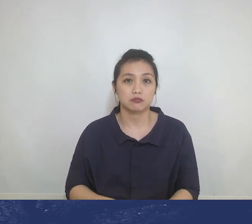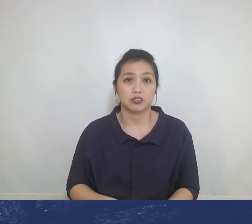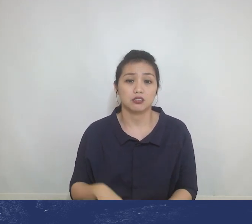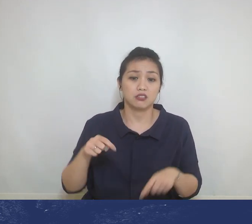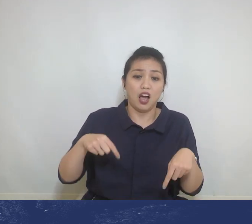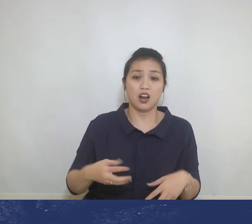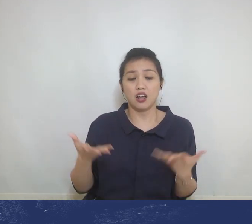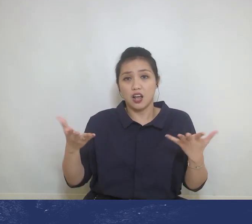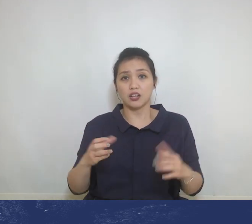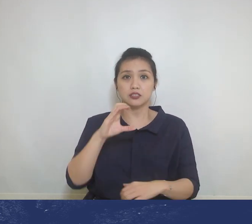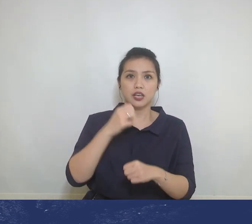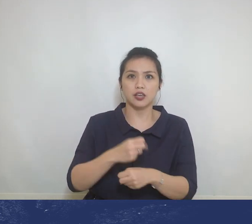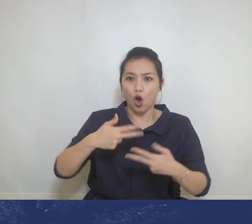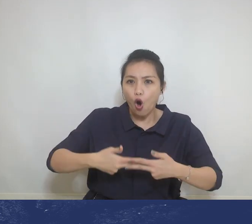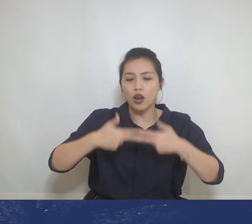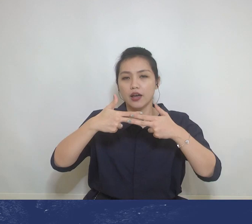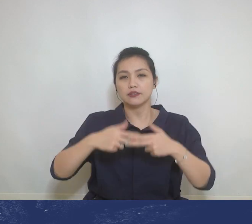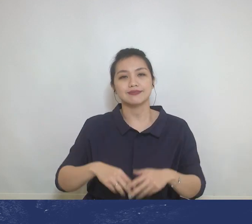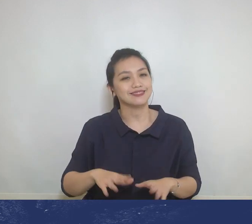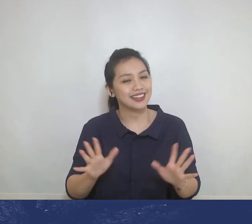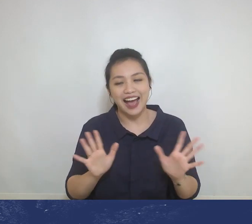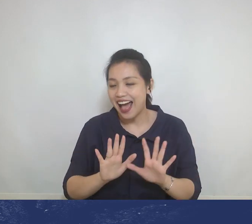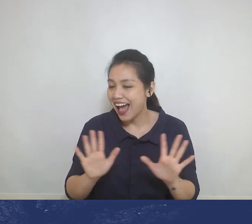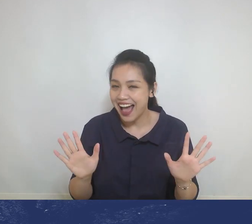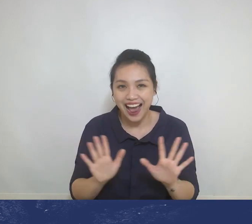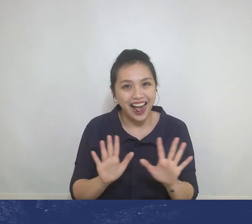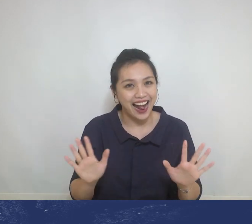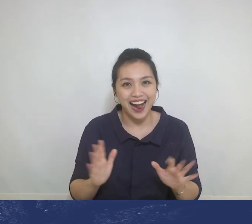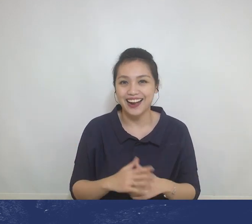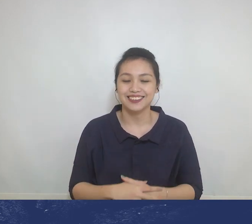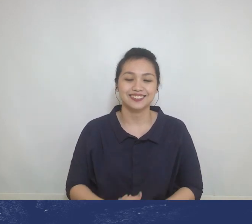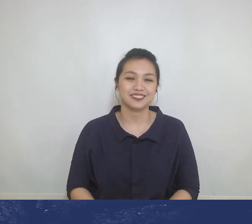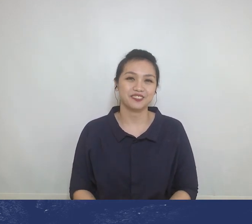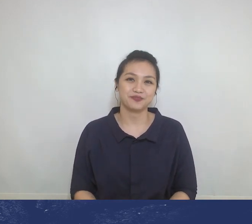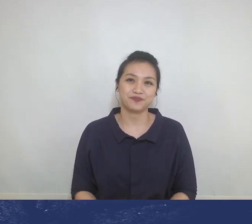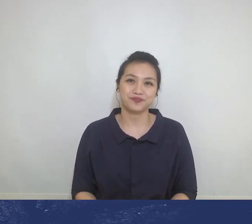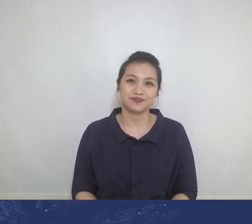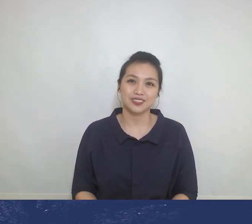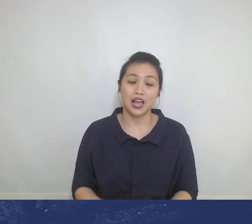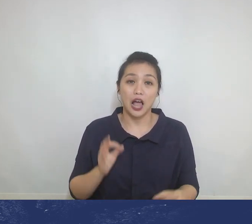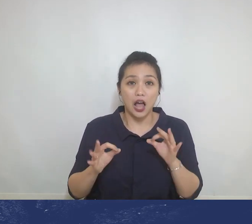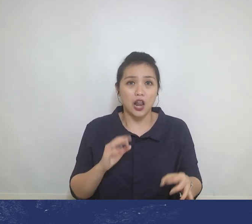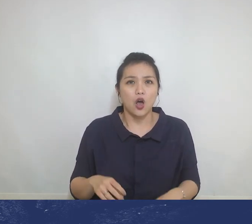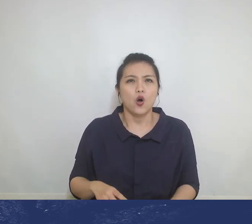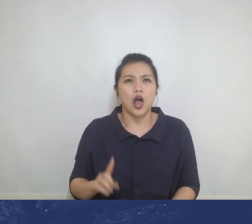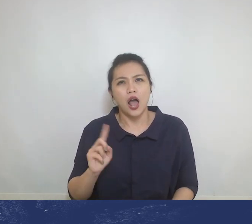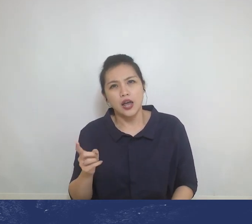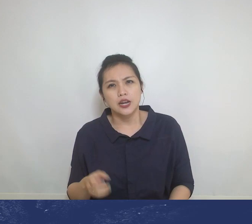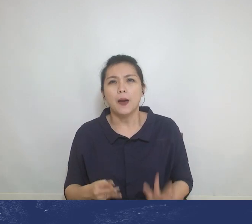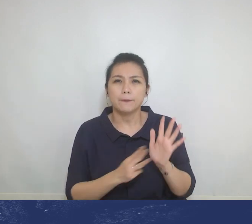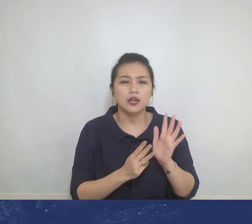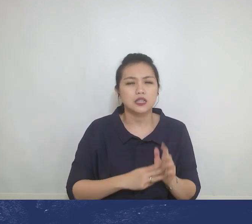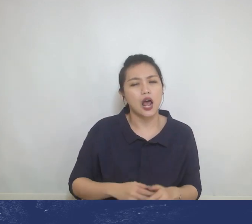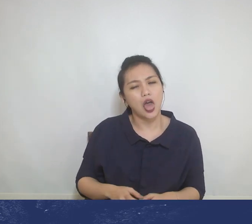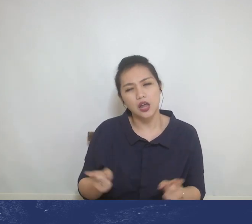sekarang. No, kita tidak boleh lakukan itu. Kalau sekarang ini terjadi pada hidup kita,